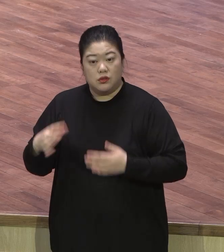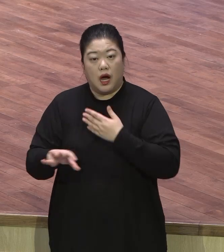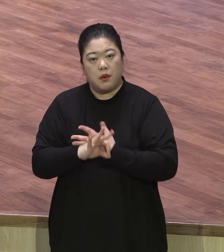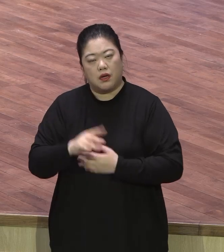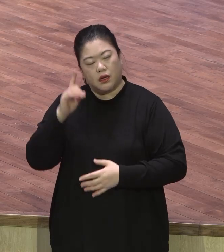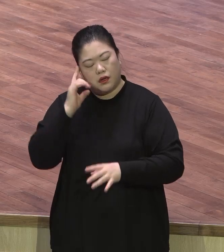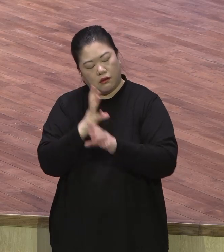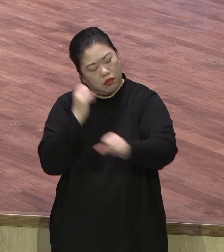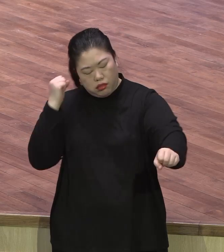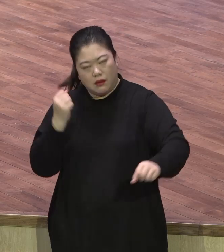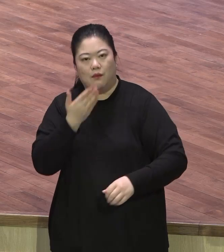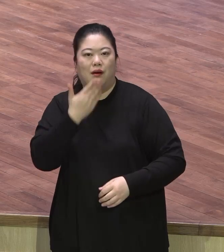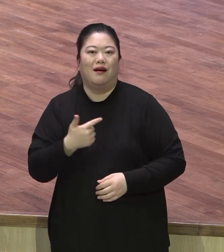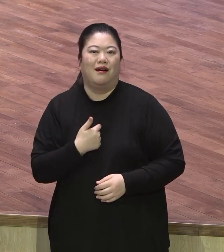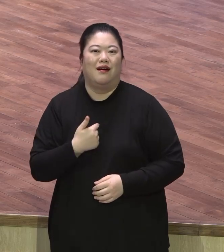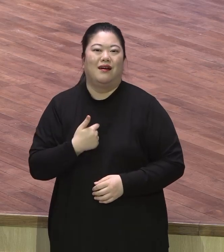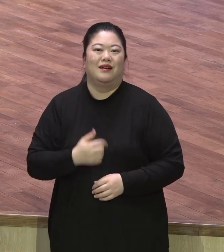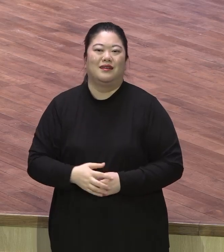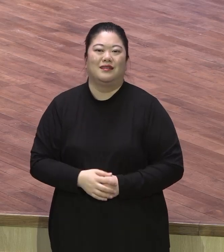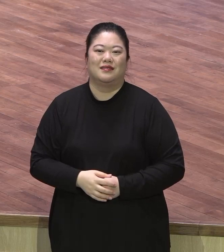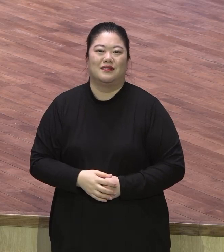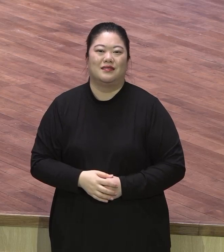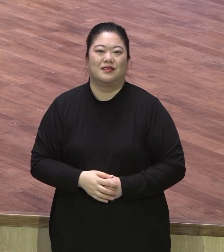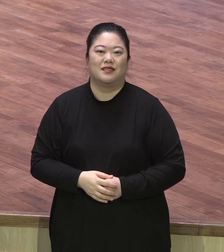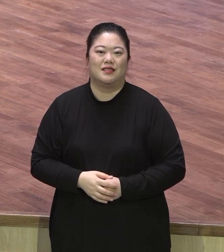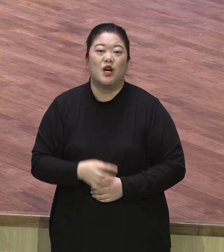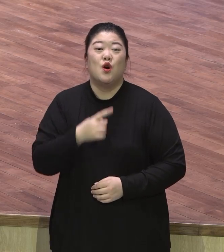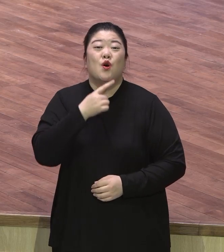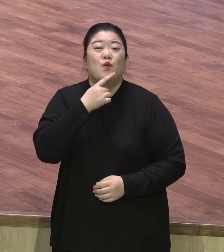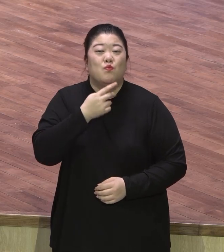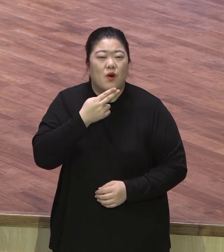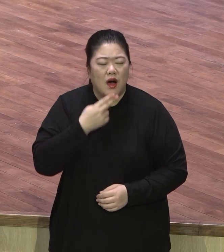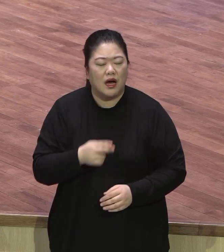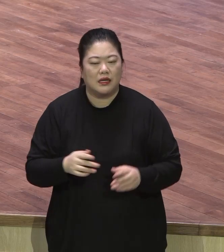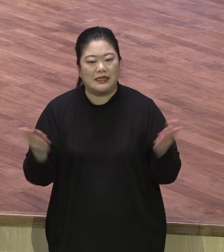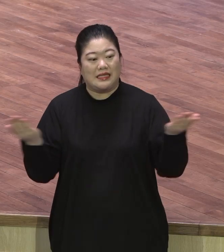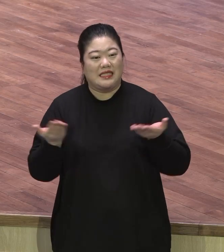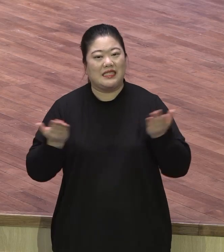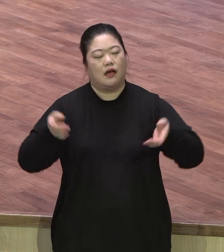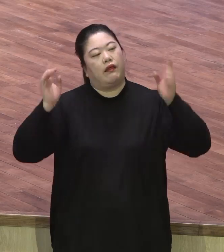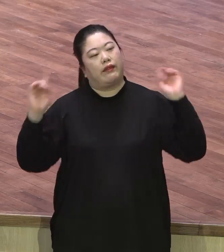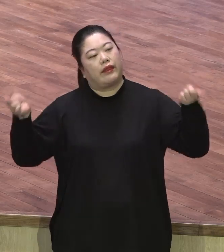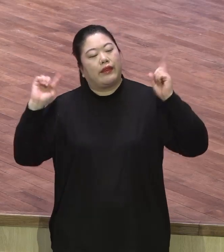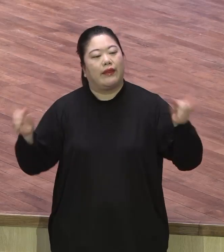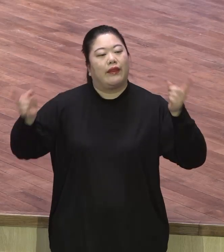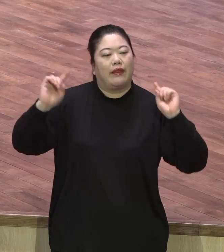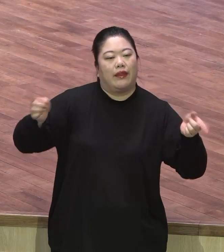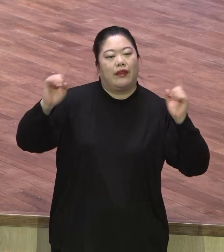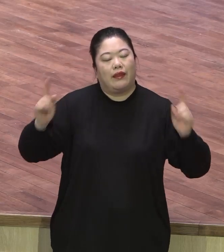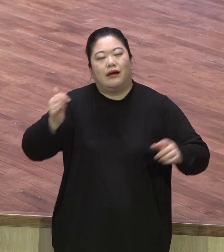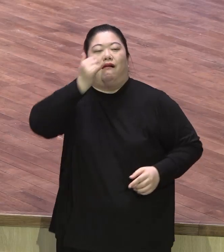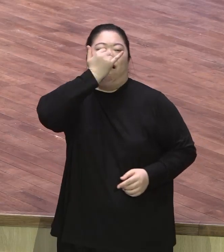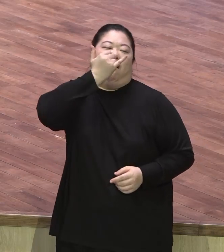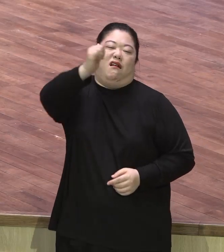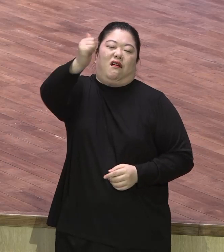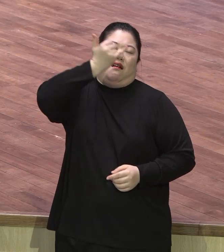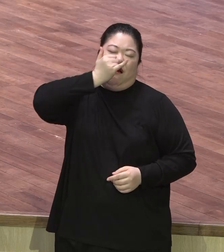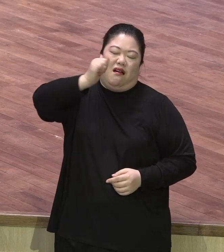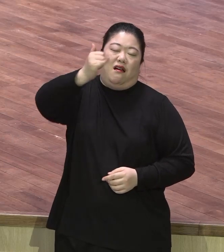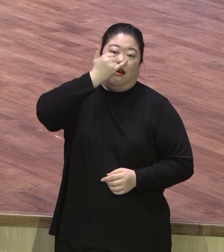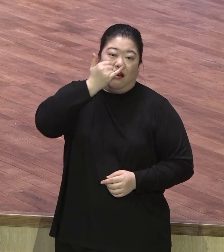자에게 잠을 주신도다 잠탱이 어디서는 안 되겠지요 하는 것도 없이 맥 잠만 자면 그거는 뭐 그거는 또